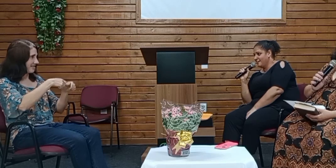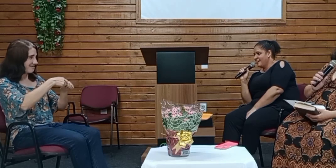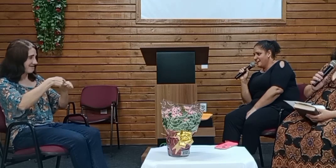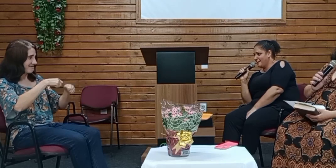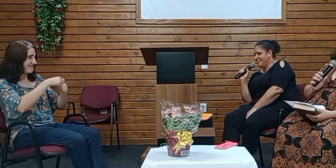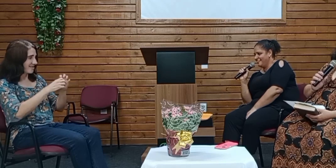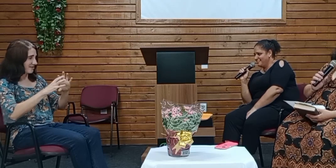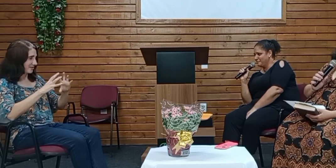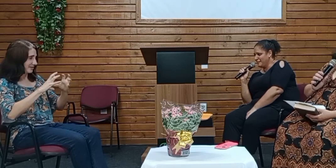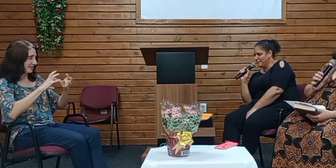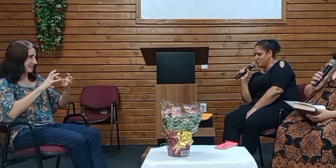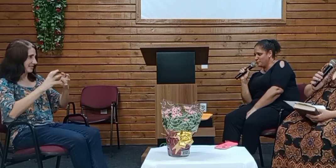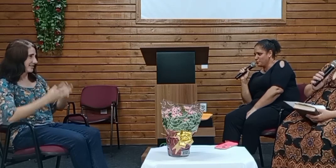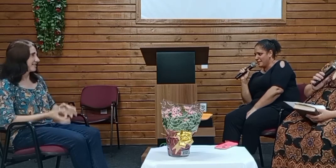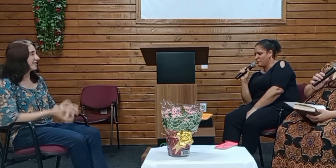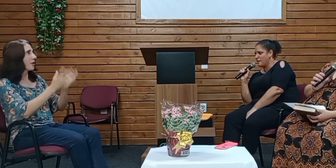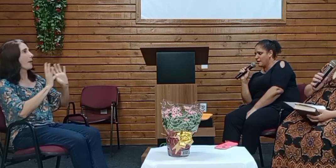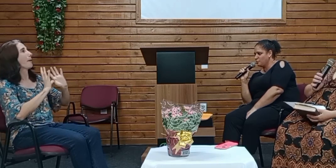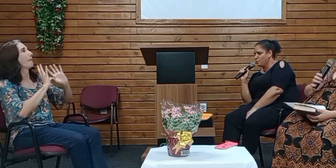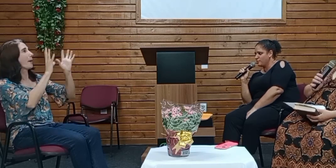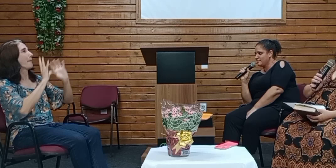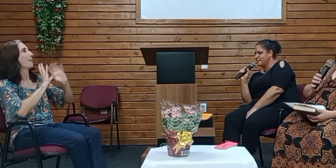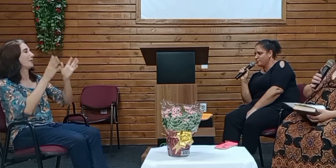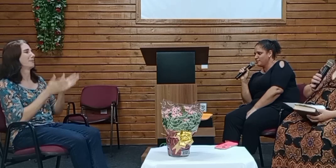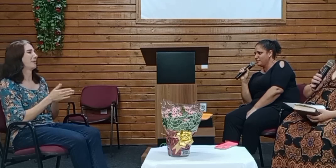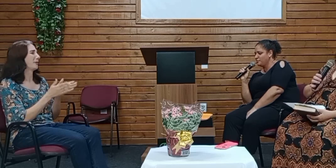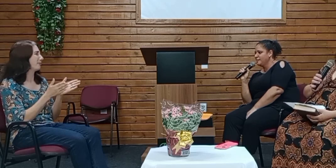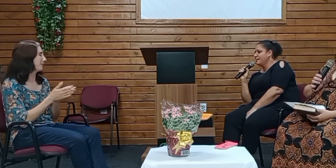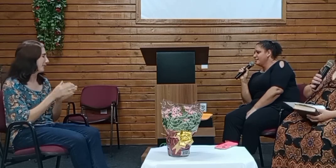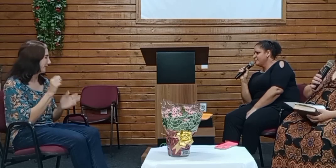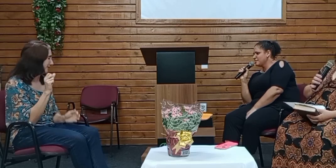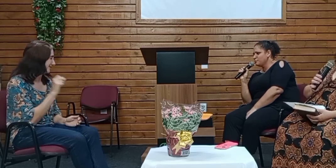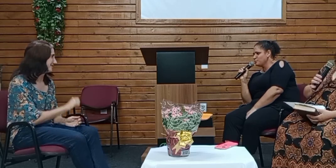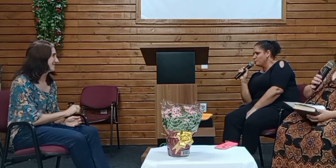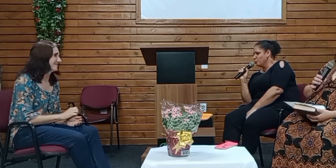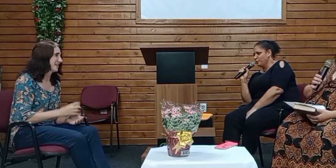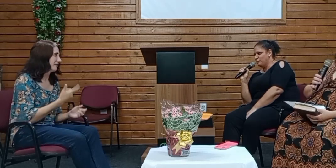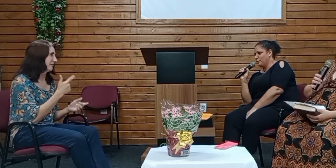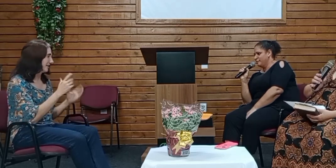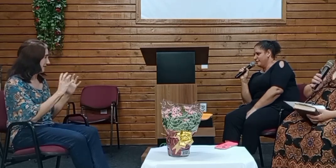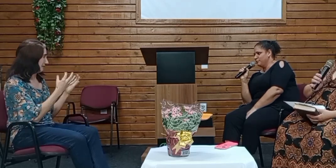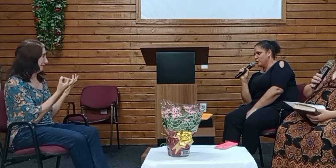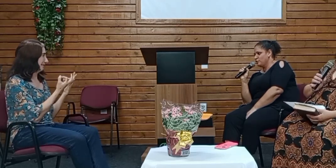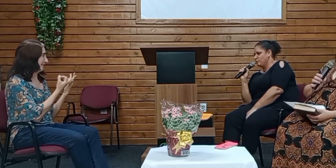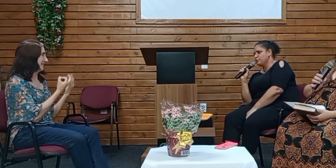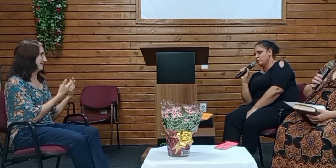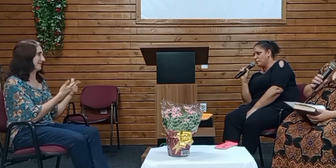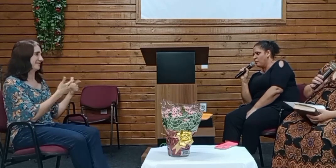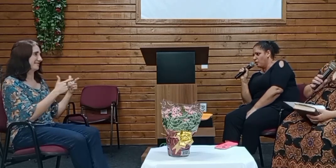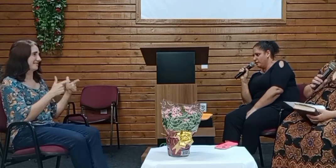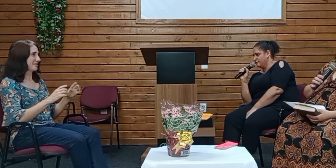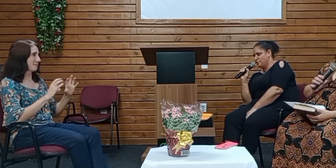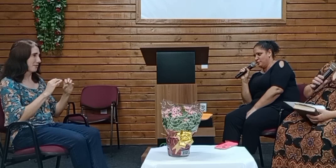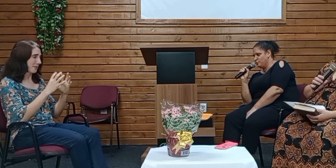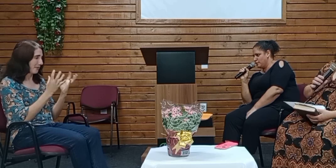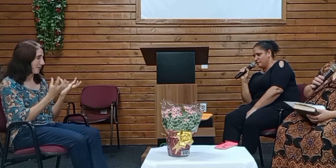bola era tipo um saco amarrado com coisas dentro. Então, nós éramos muito pobres. Então, a gente não tinha uma